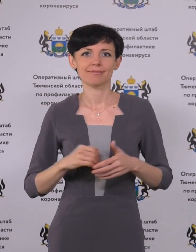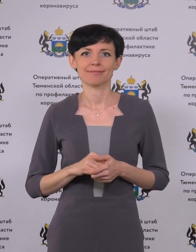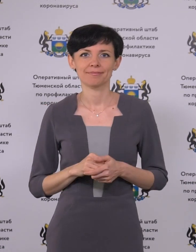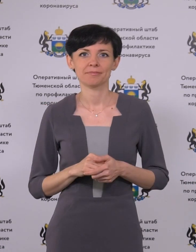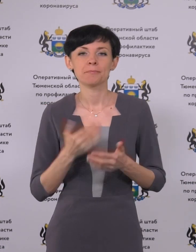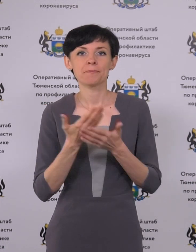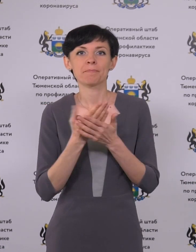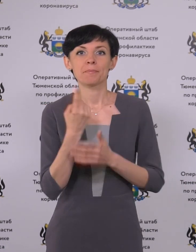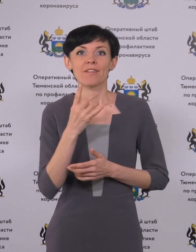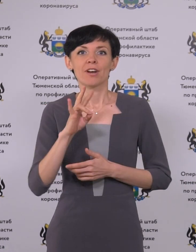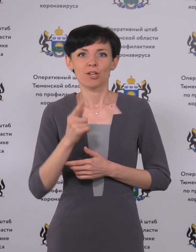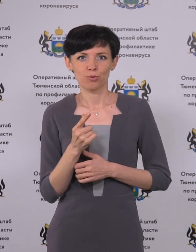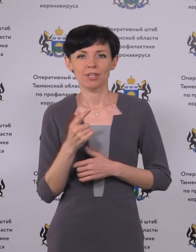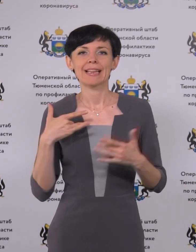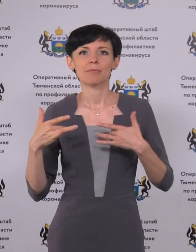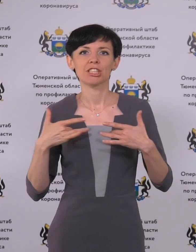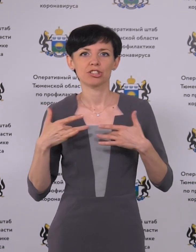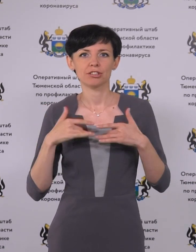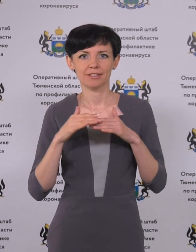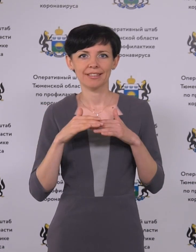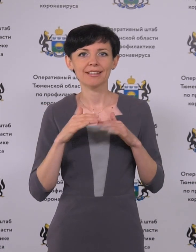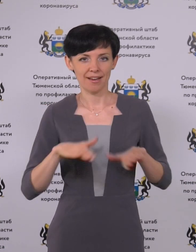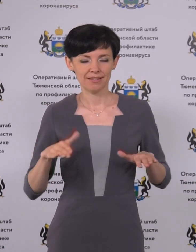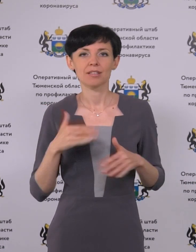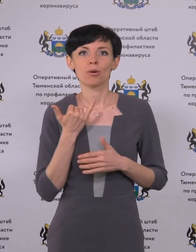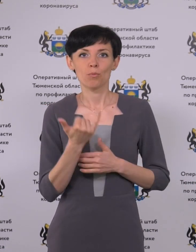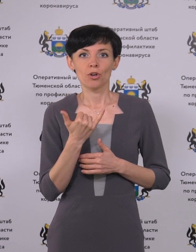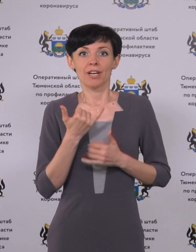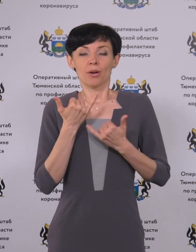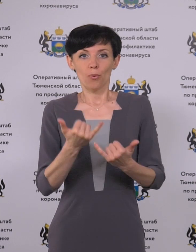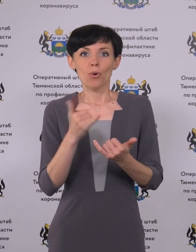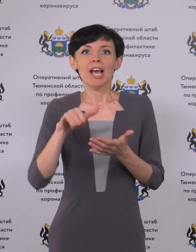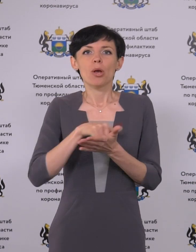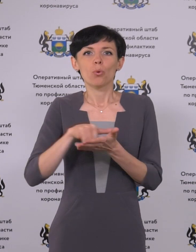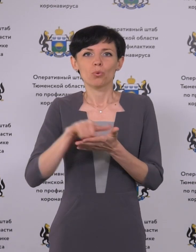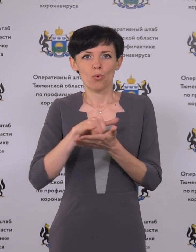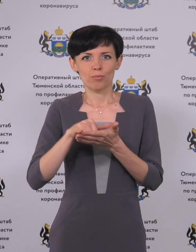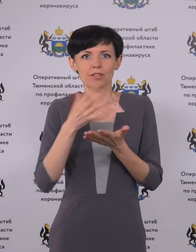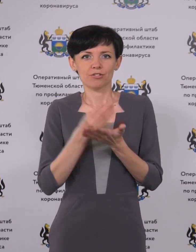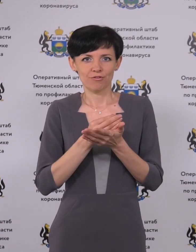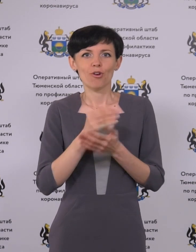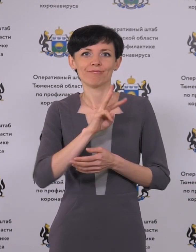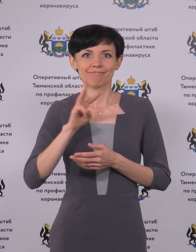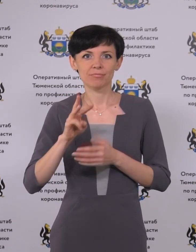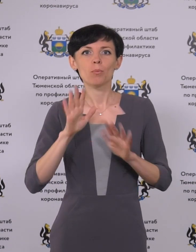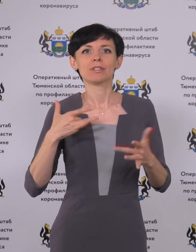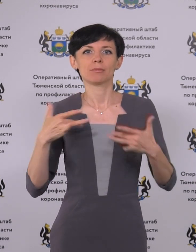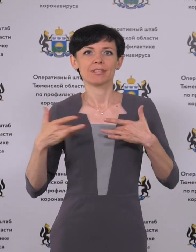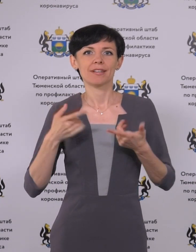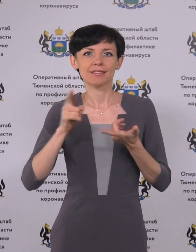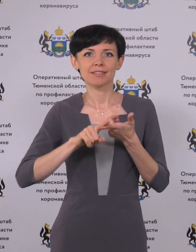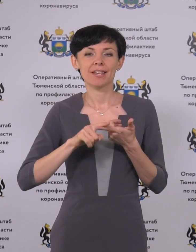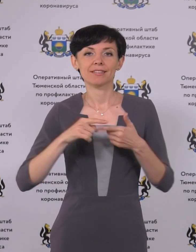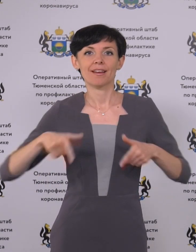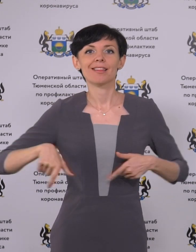театр 1 июня в 1200 на своем канале youtube приглашает всех на полезный спектакль а правила дорожного движения